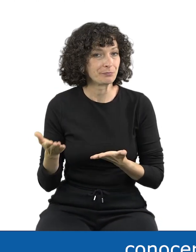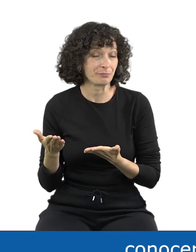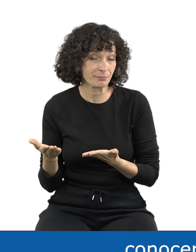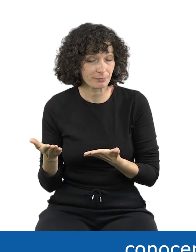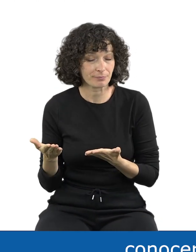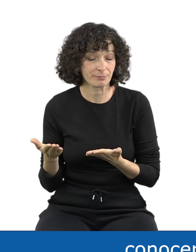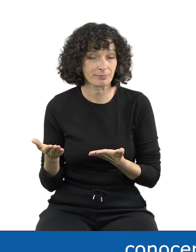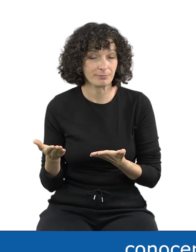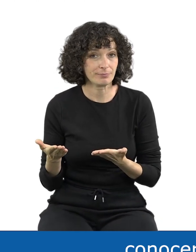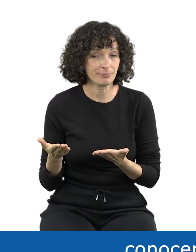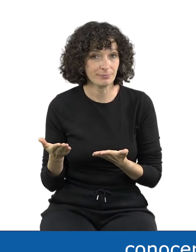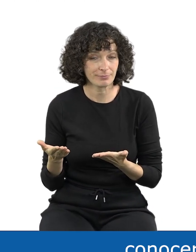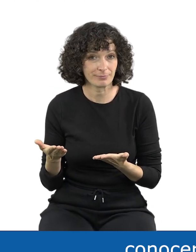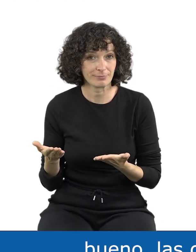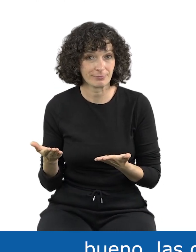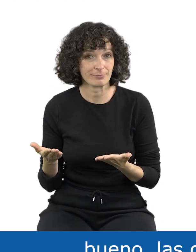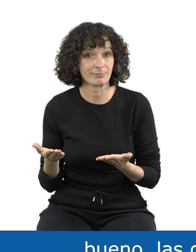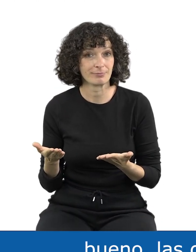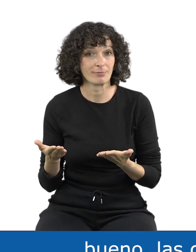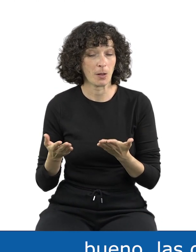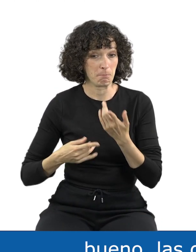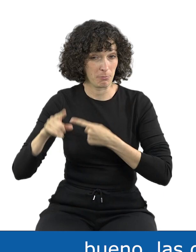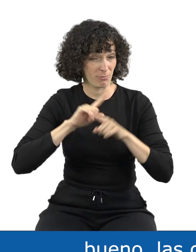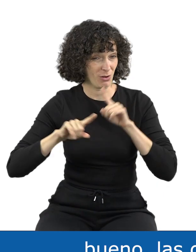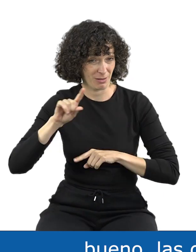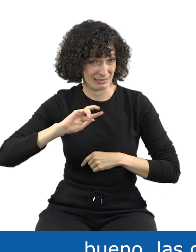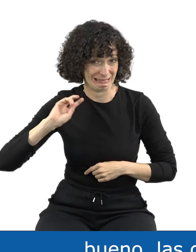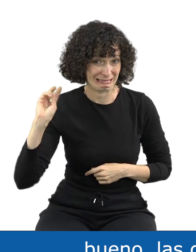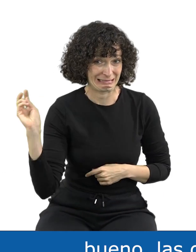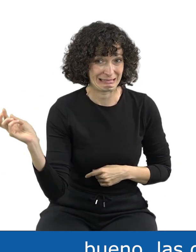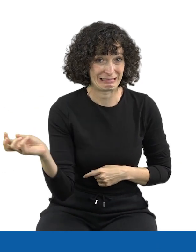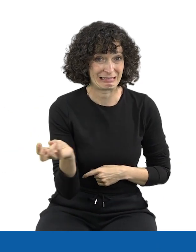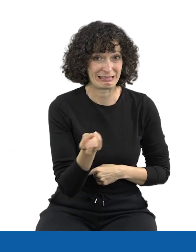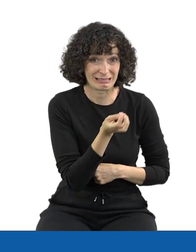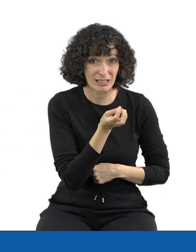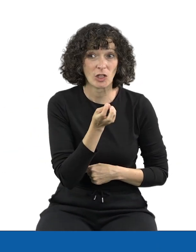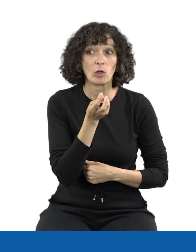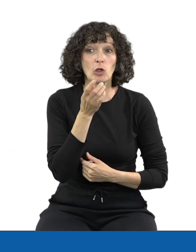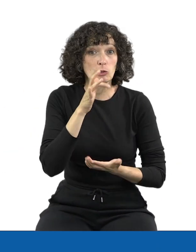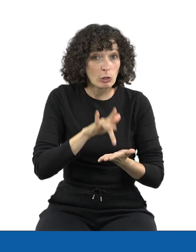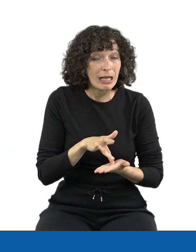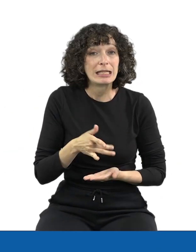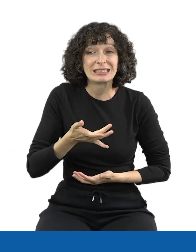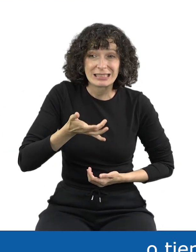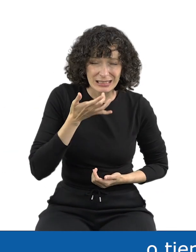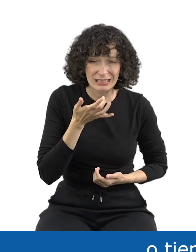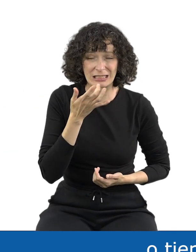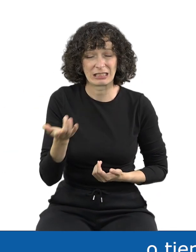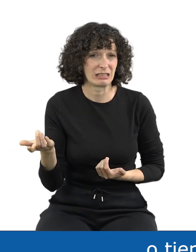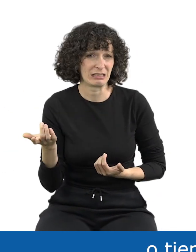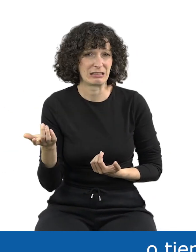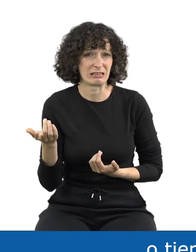mano las distintas problemáticas que pueden tener cuando se acercan o tienen